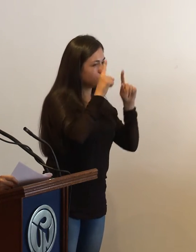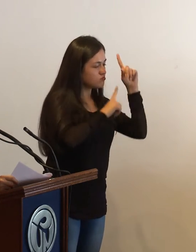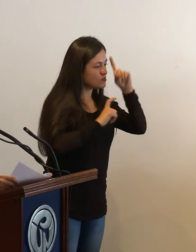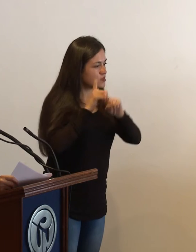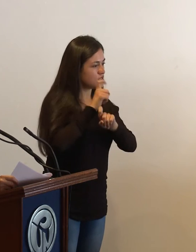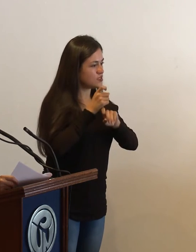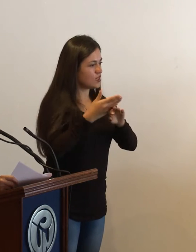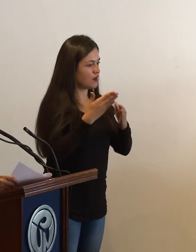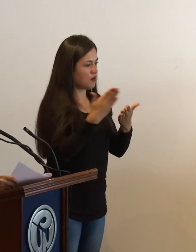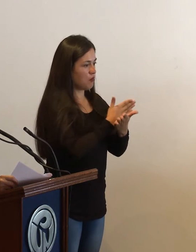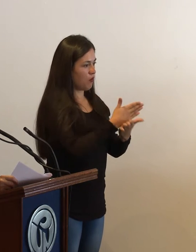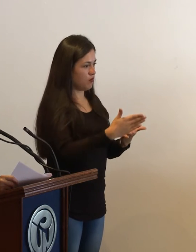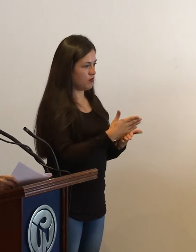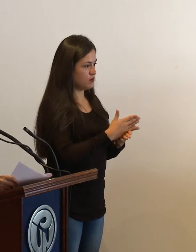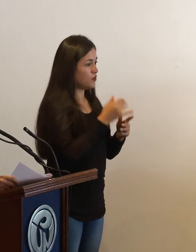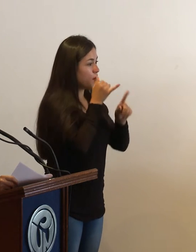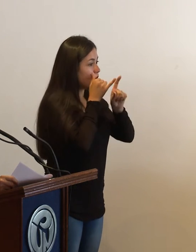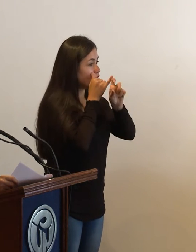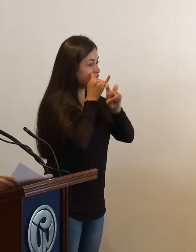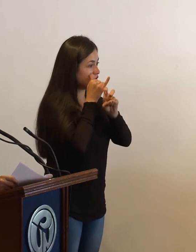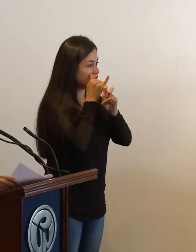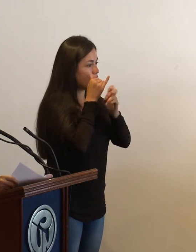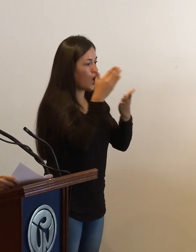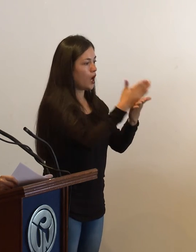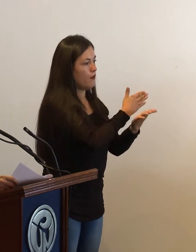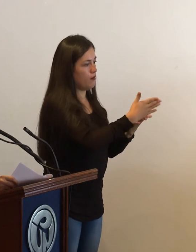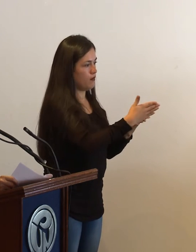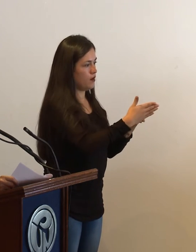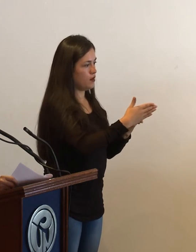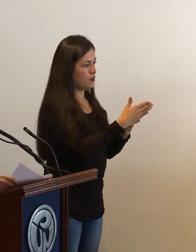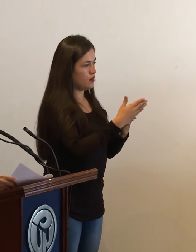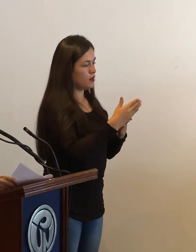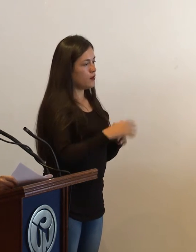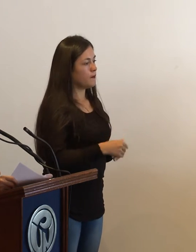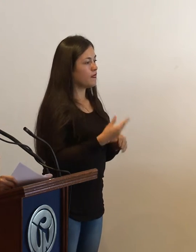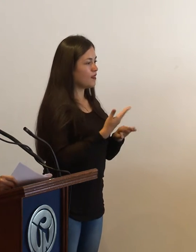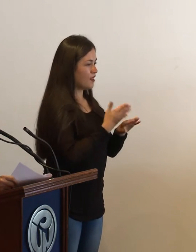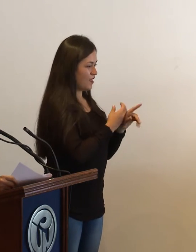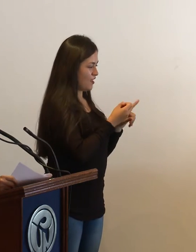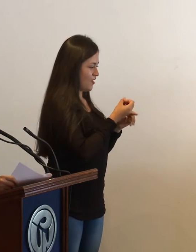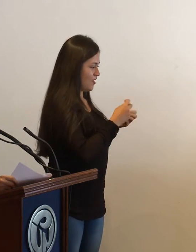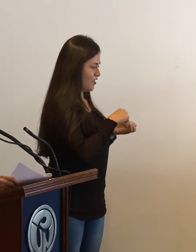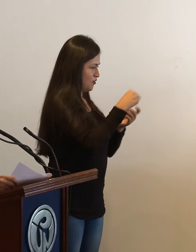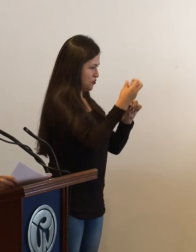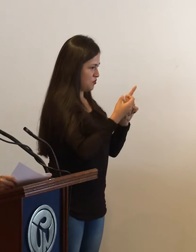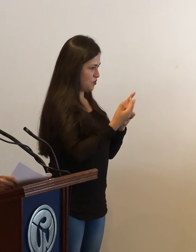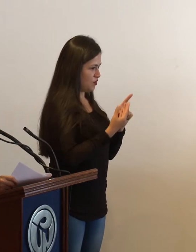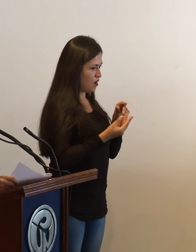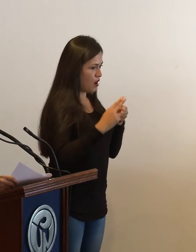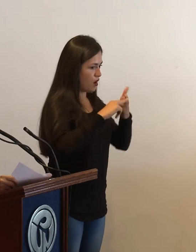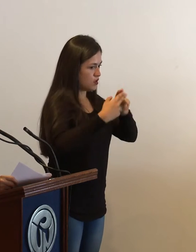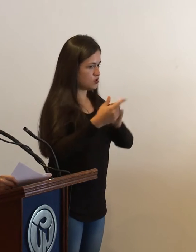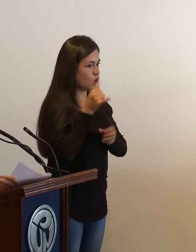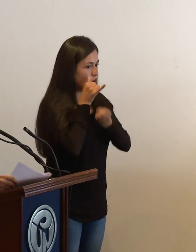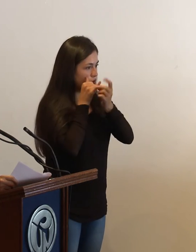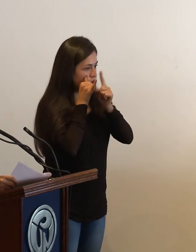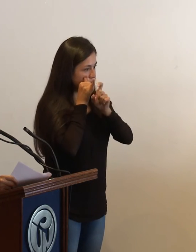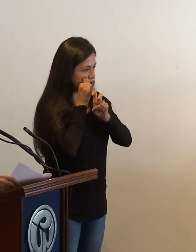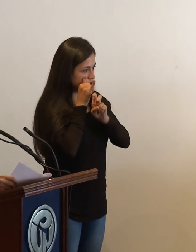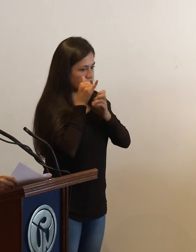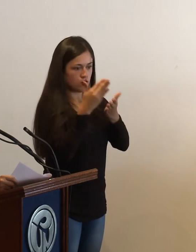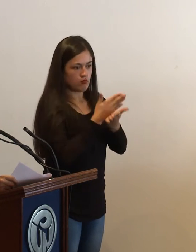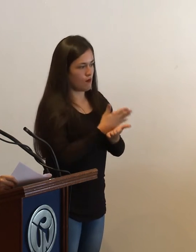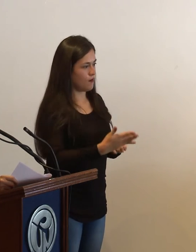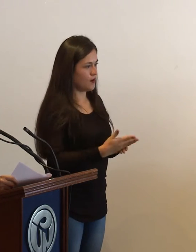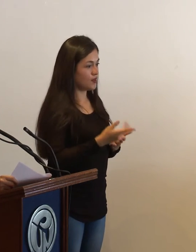fraccionamientos convencionales de la ciencia moderna en la cual surgía, y de lo cual podemos extraer uno de los